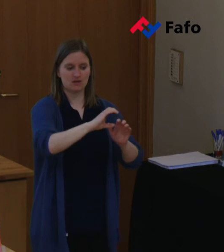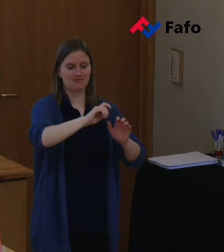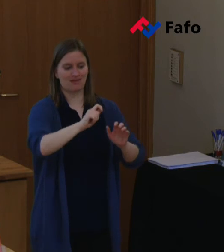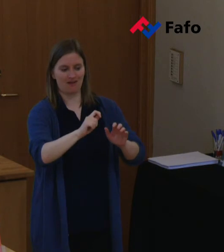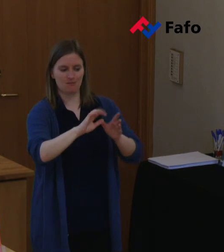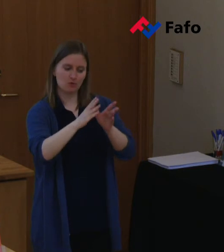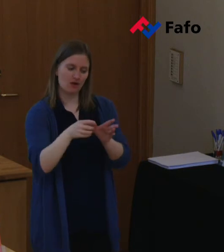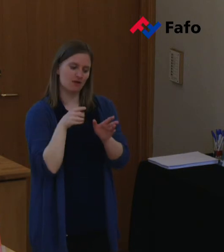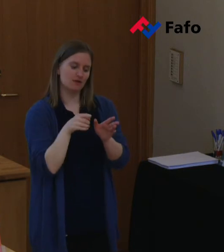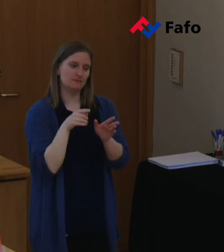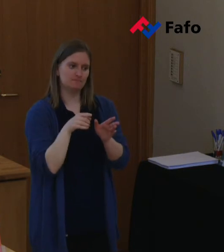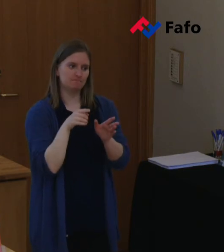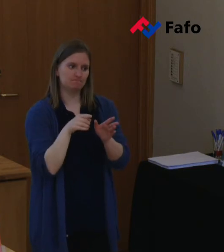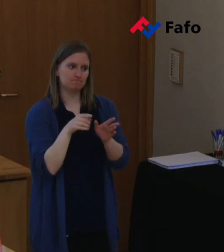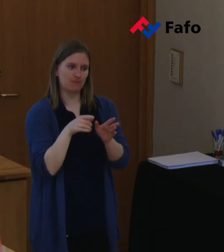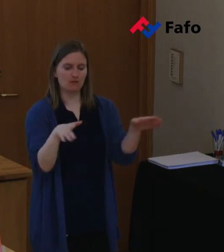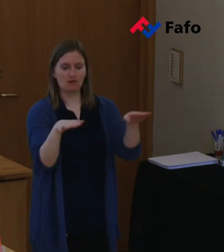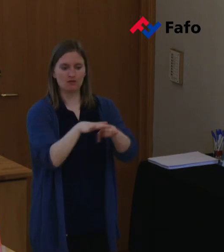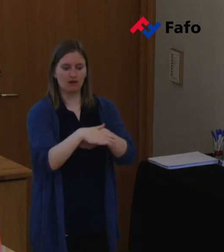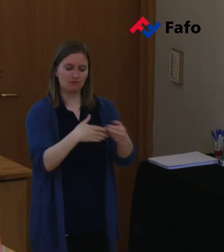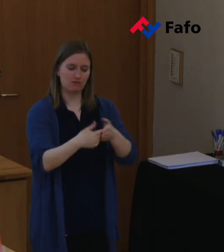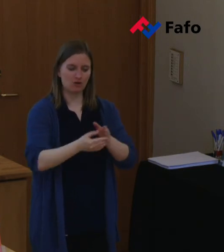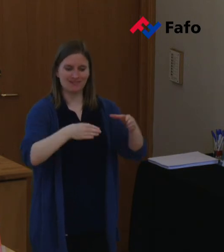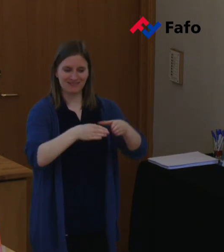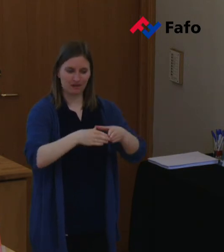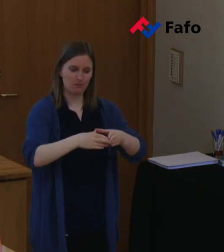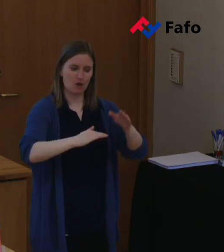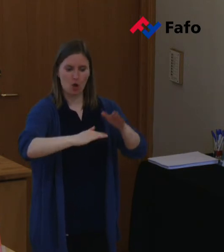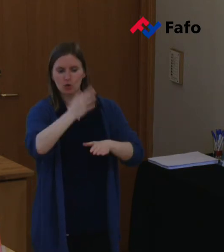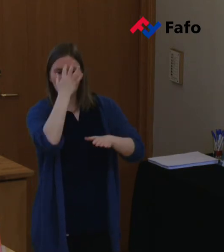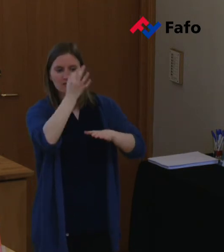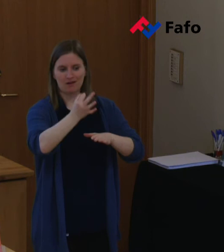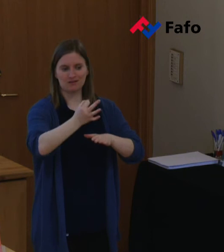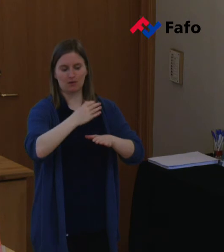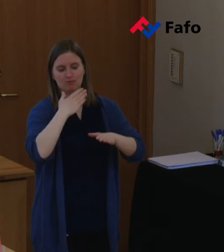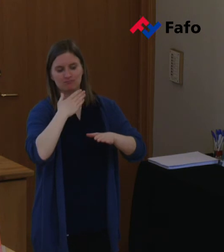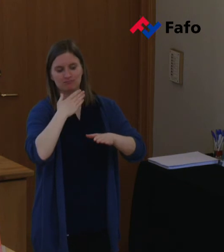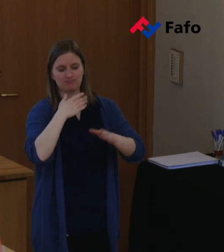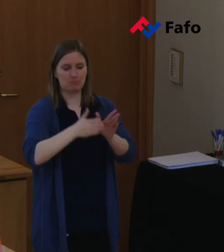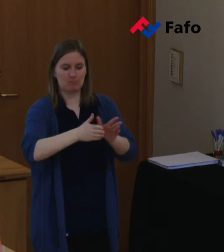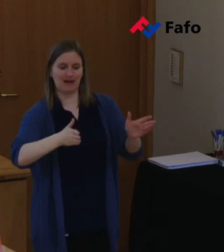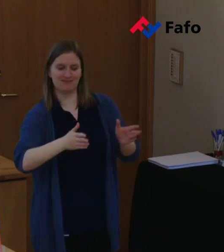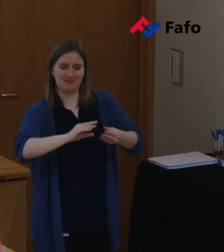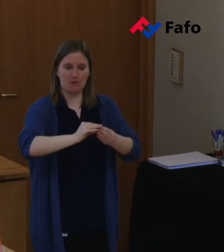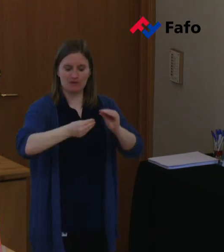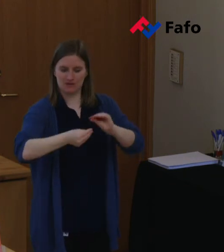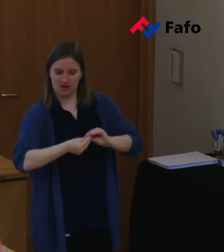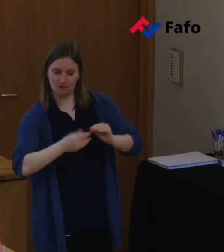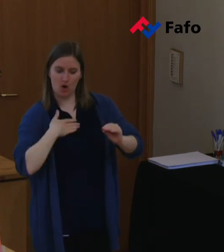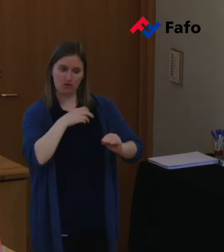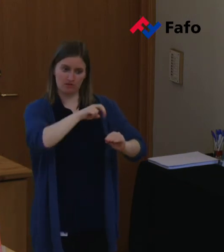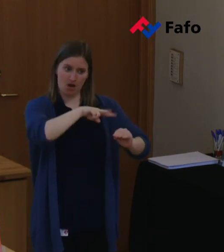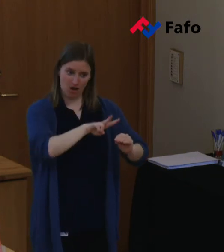ACT-modellen jo da at det tverrfaglig team med høy kompetanse og bredt sammensatt. Hvor man både har NAV